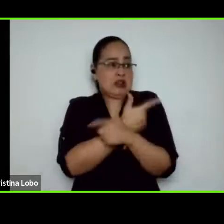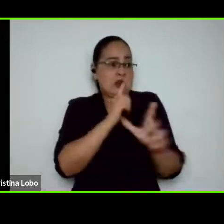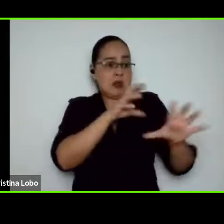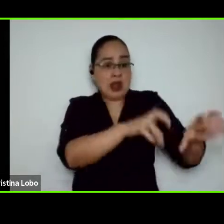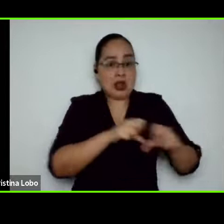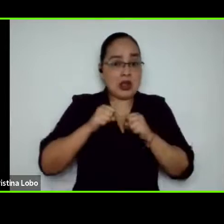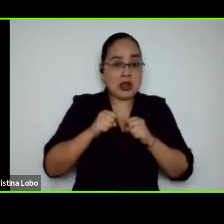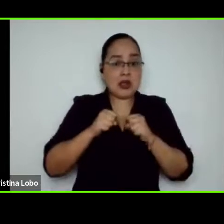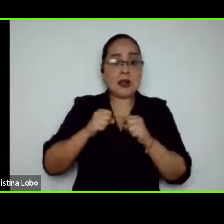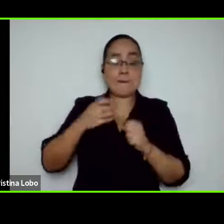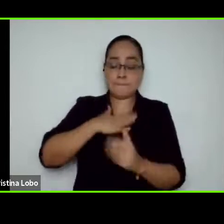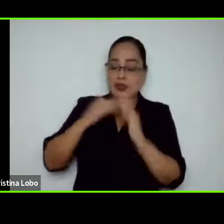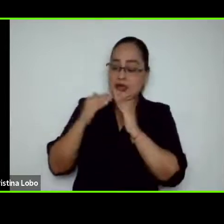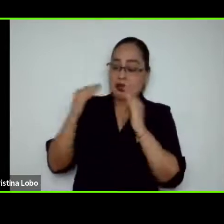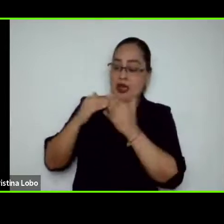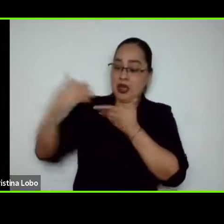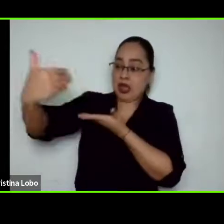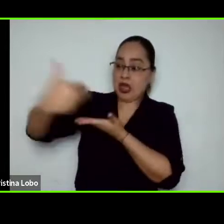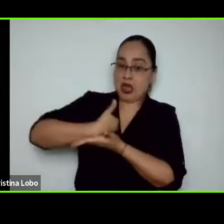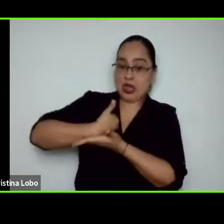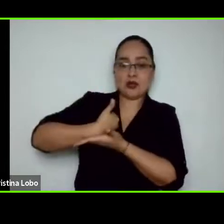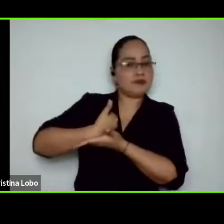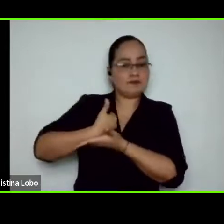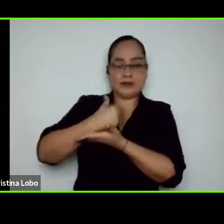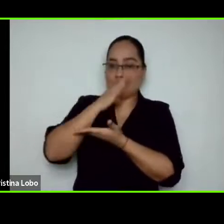casa sin una orden judicial,